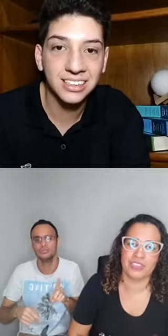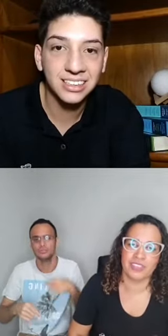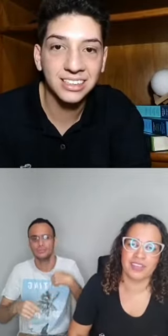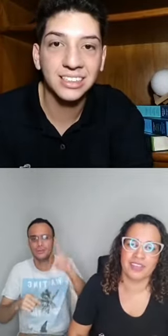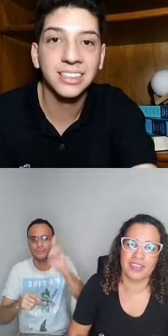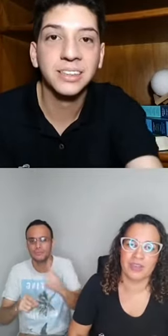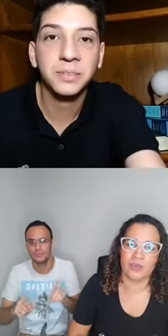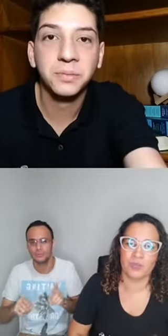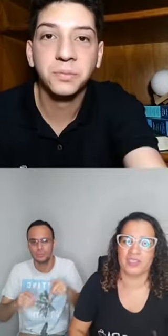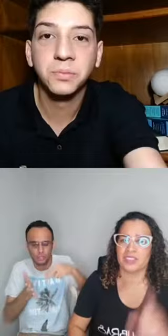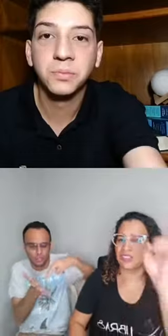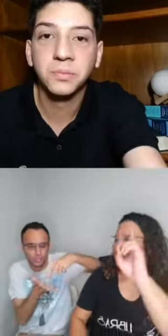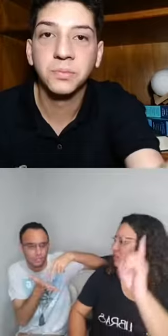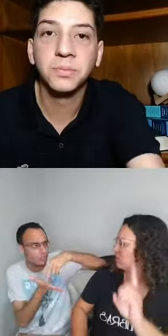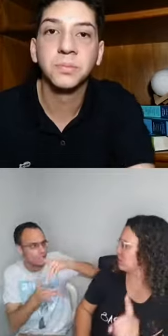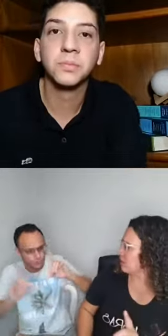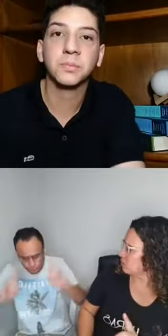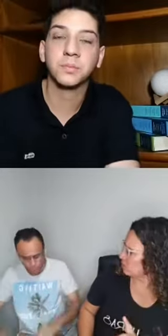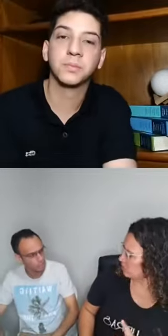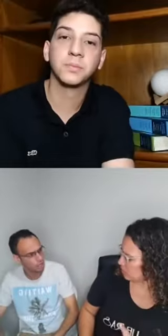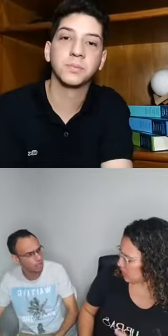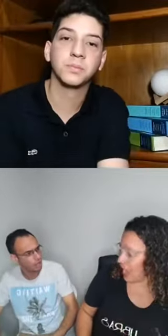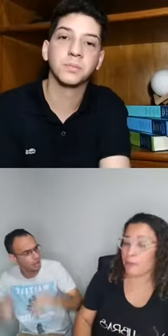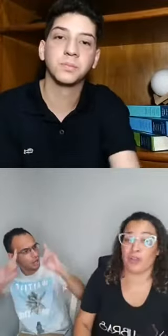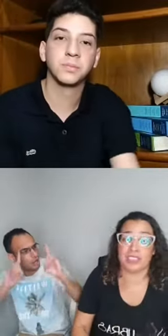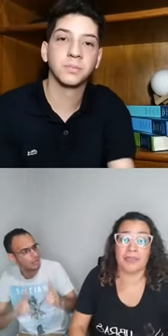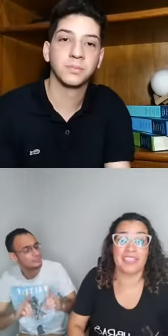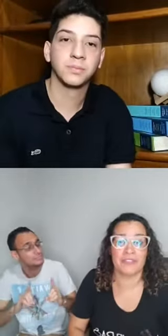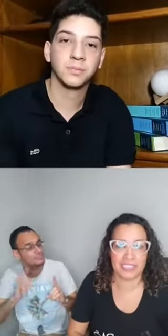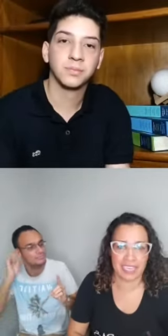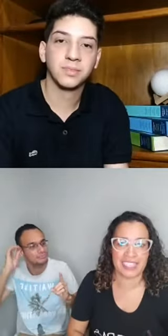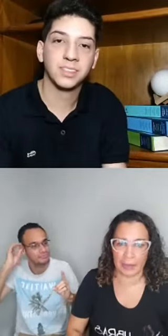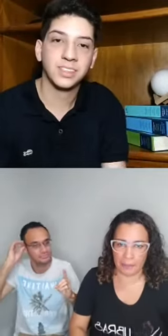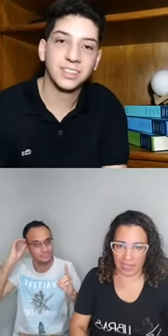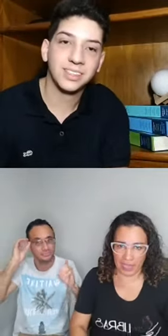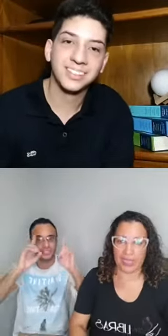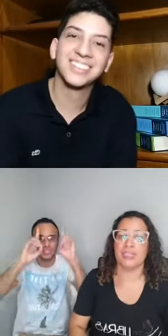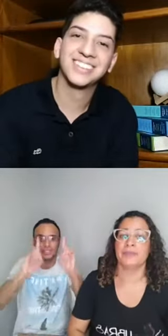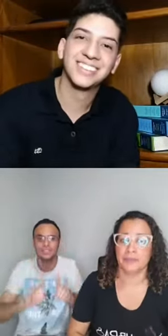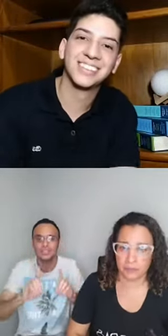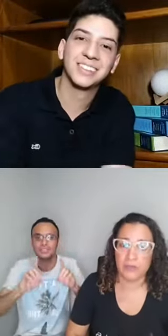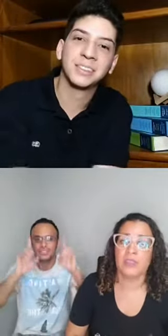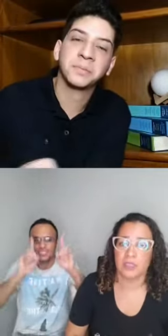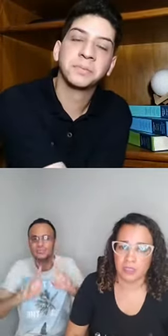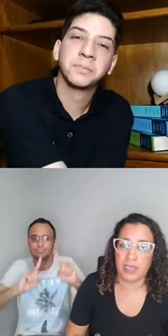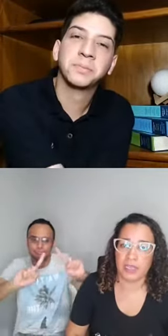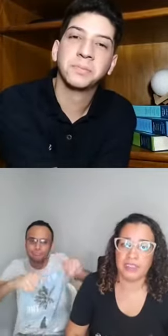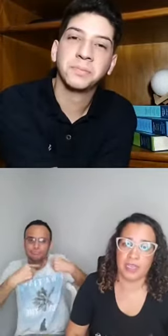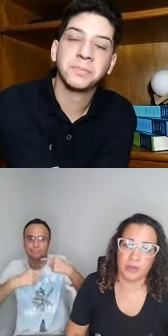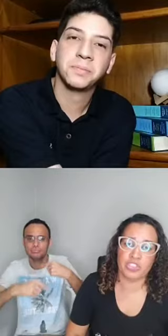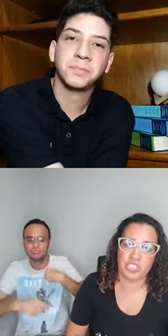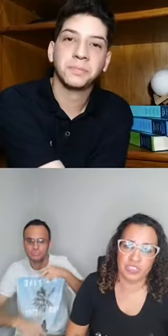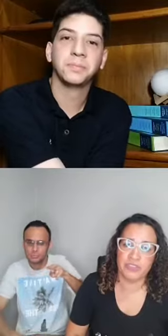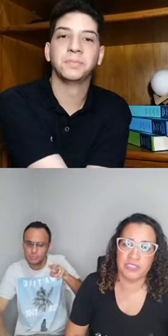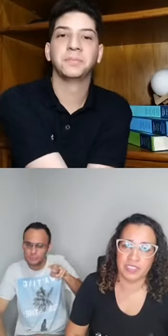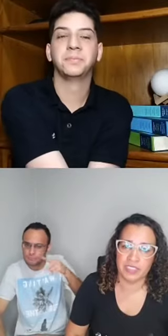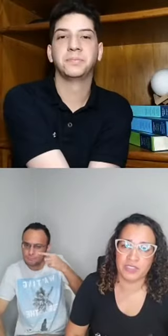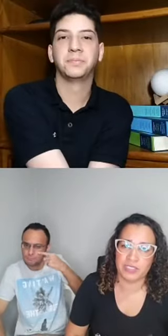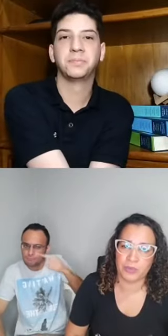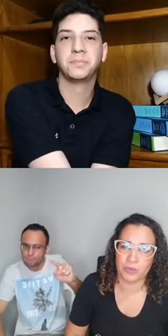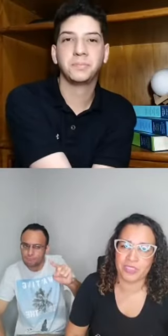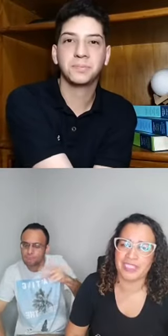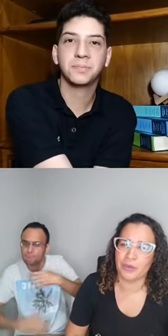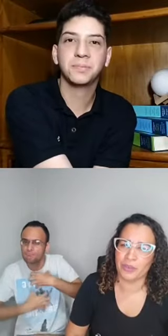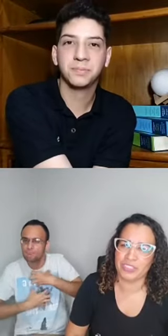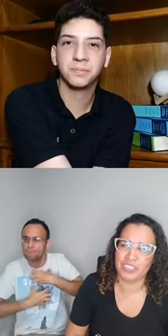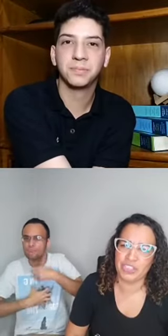né, eu tinha, né, algumas... Não? Ah, por causa da minha deficiência da perna, né? Então eu tive isso,